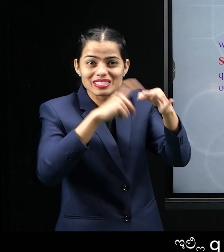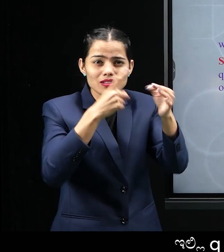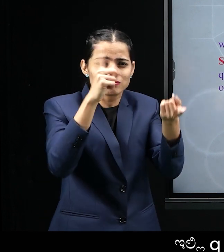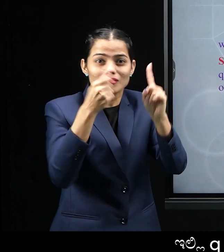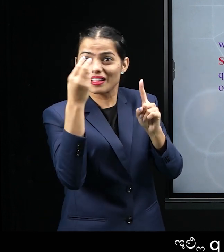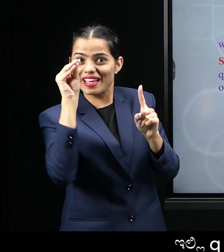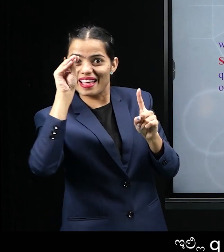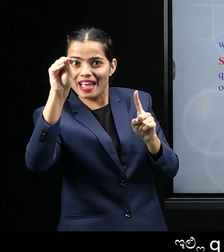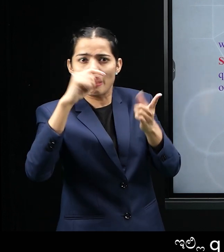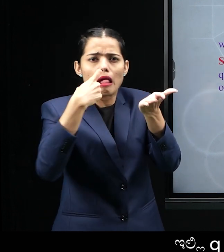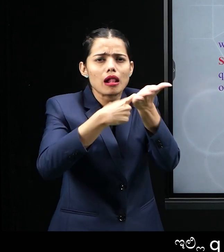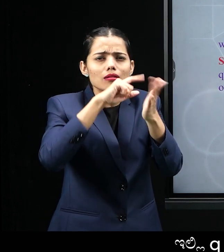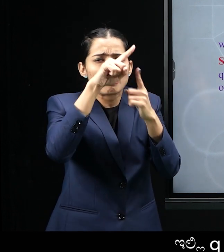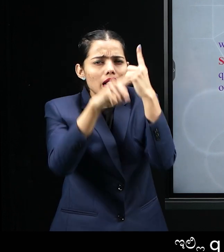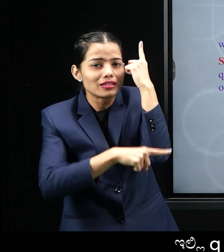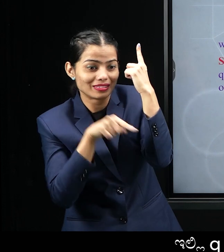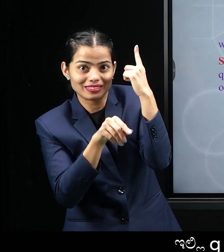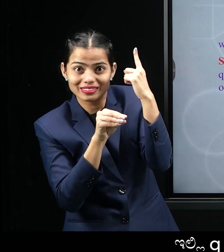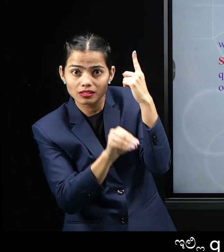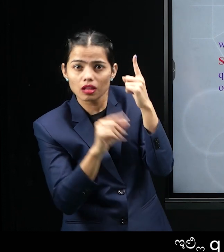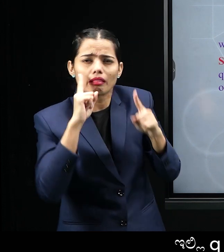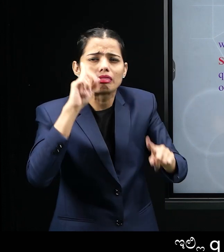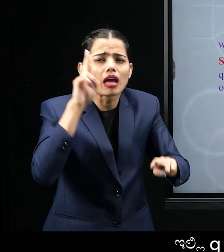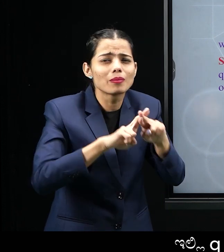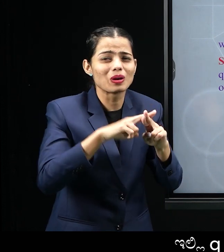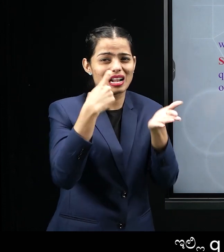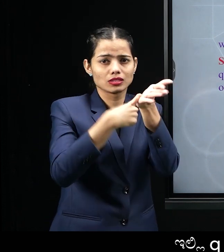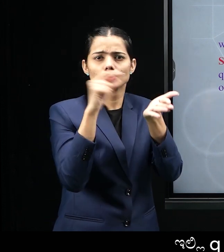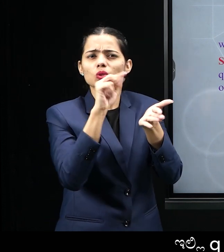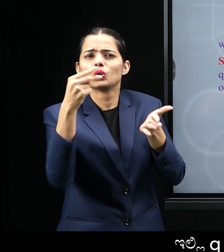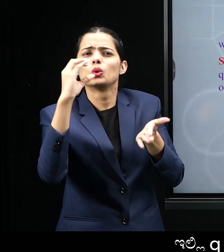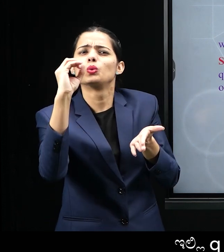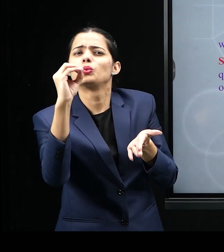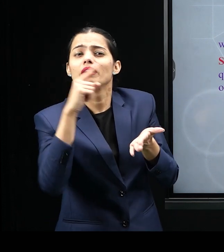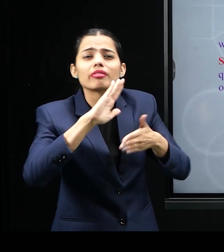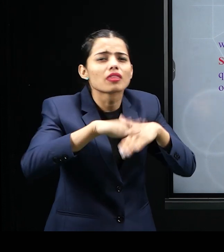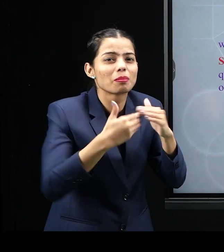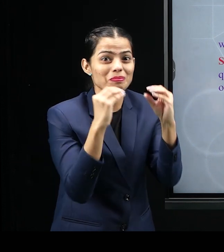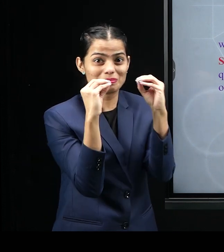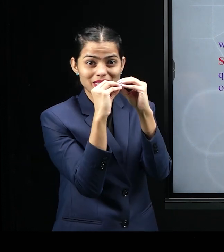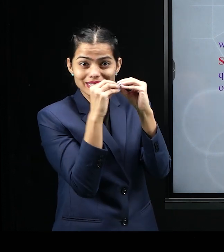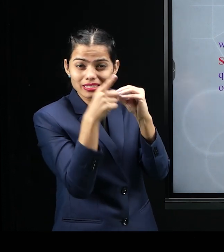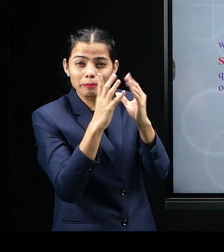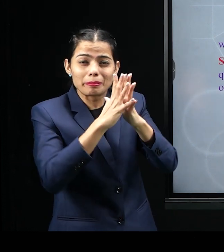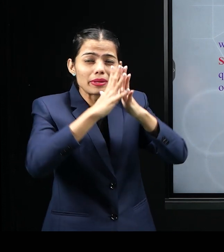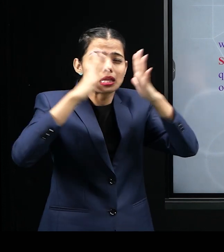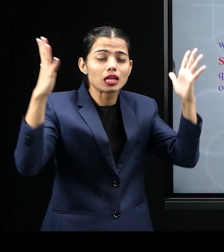ಇಲ್ಲಿ q ಎಂಬುದು ಅಂಶವಾಗಿದೆ, r ಎಂಬುದು ಶೇಷವಾಗಿದೆ. r 0 ಆಗಿದ್ದರೆ